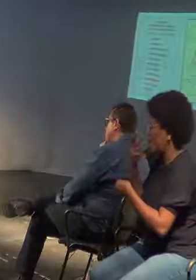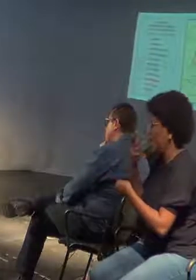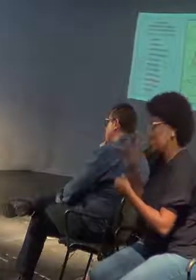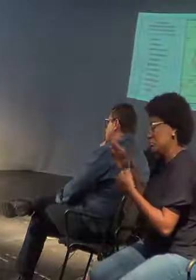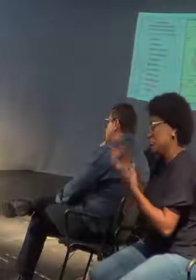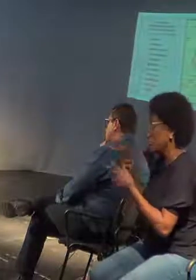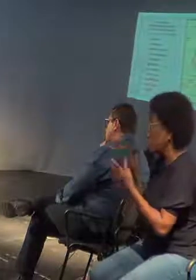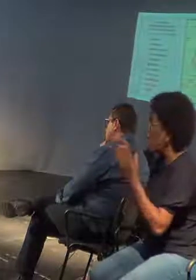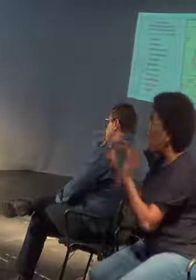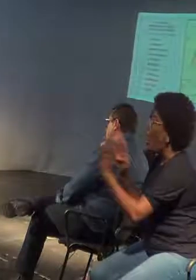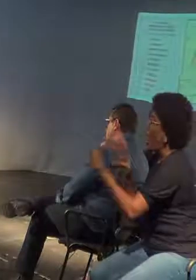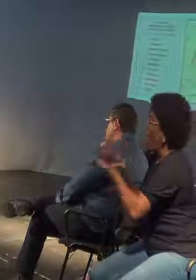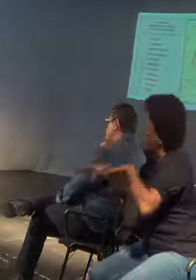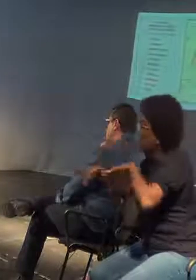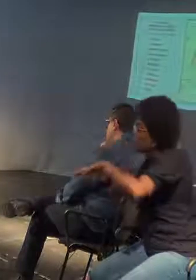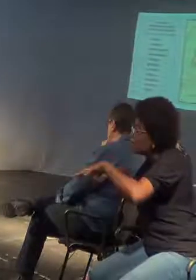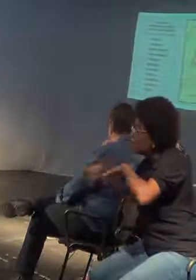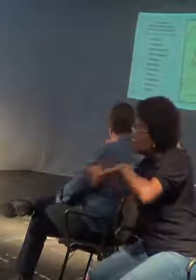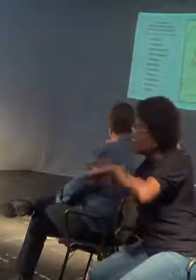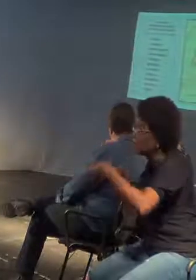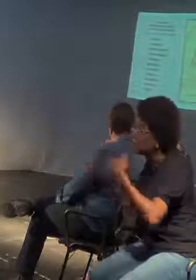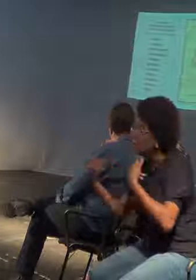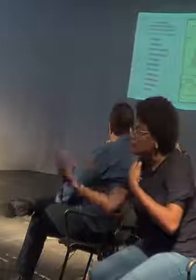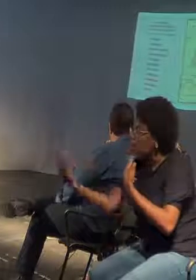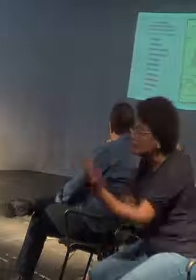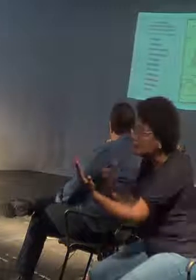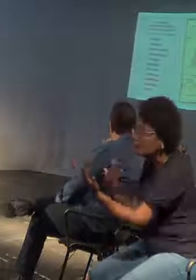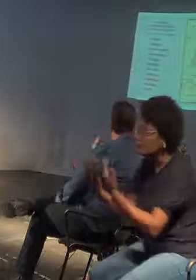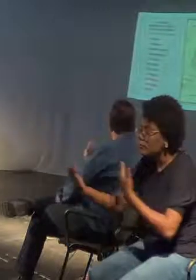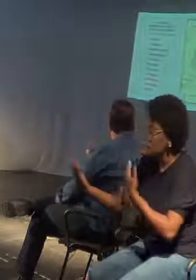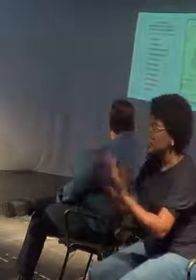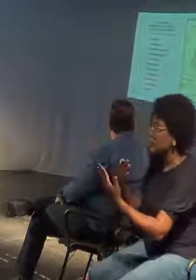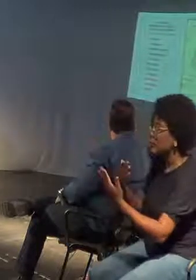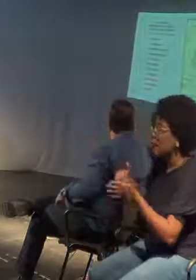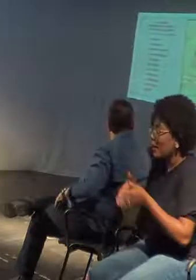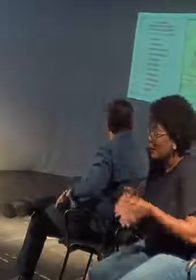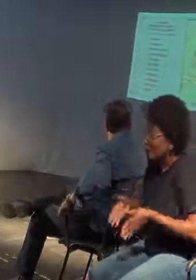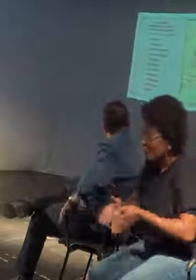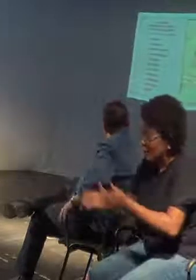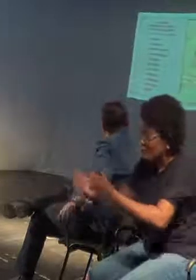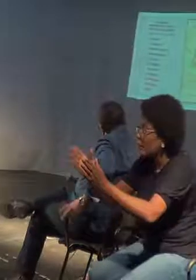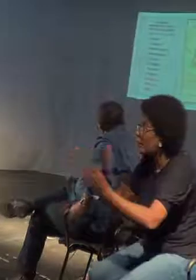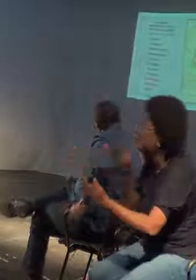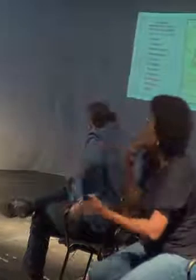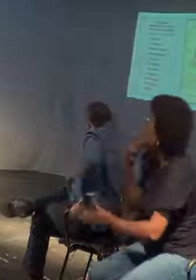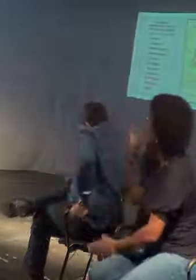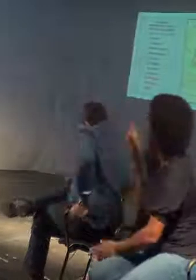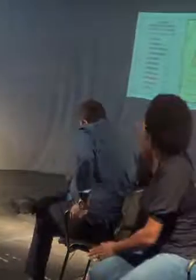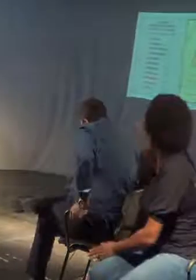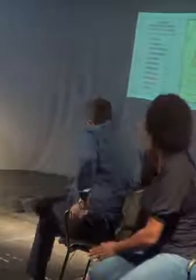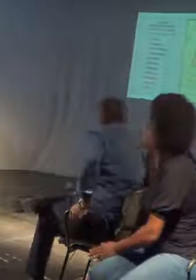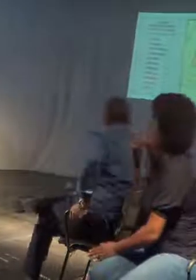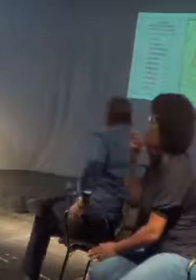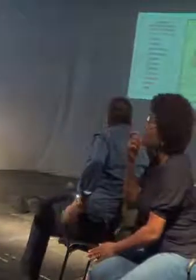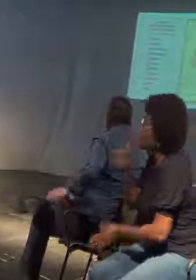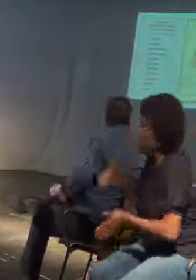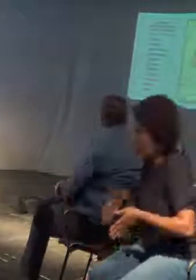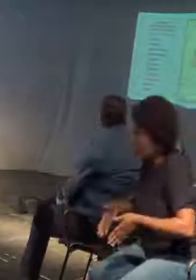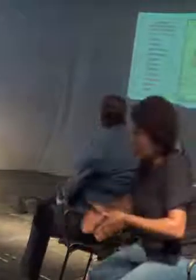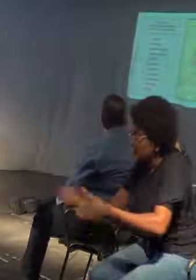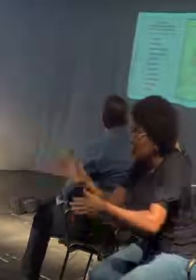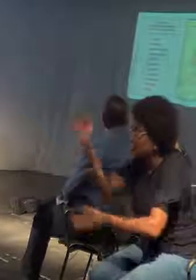IVI direto de um para o outro. Né? As vias em vermelho são as vias pavimentadas, as estradas